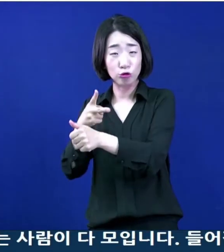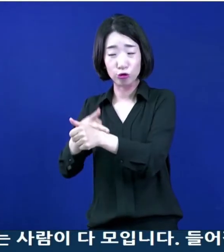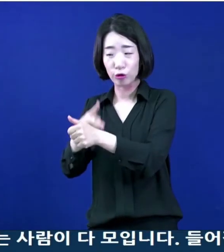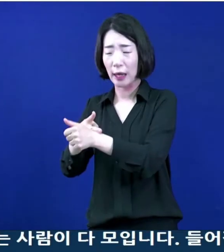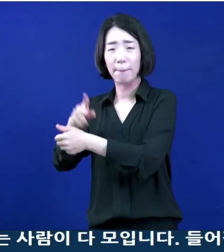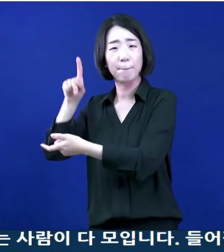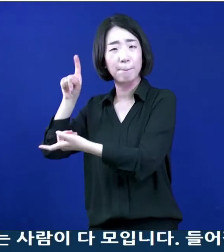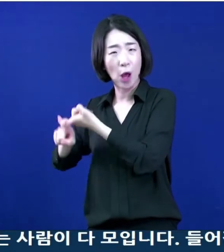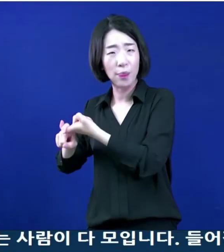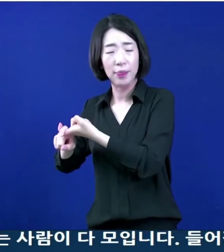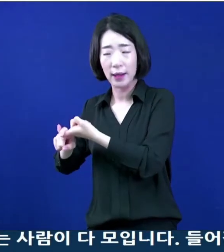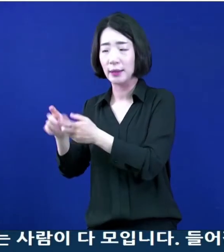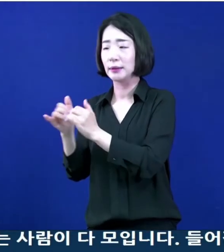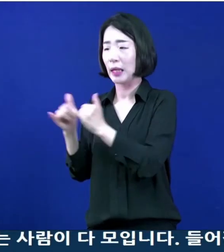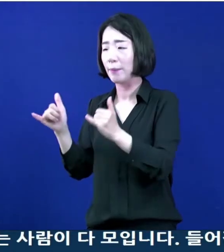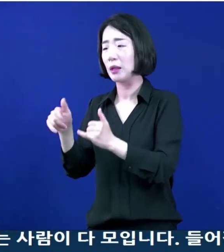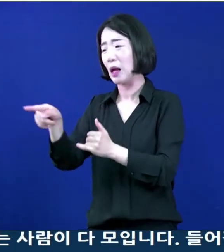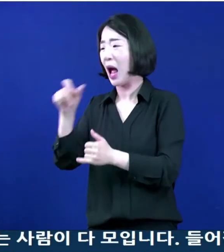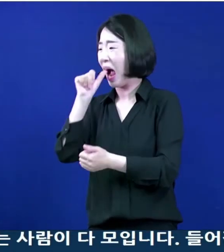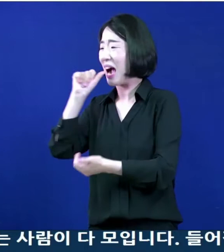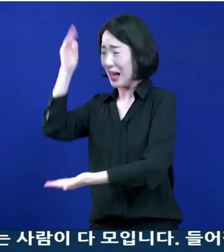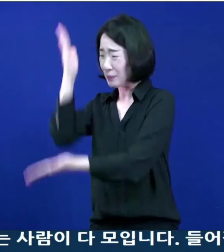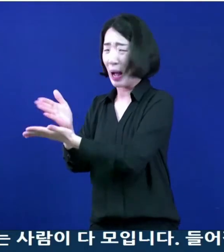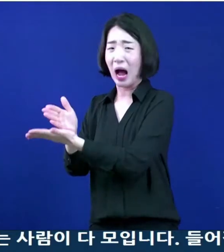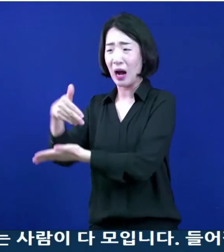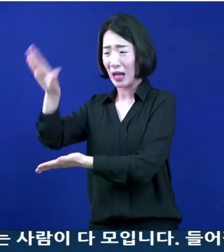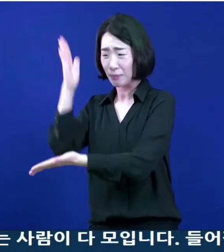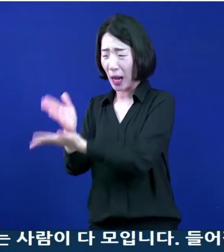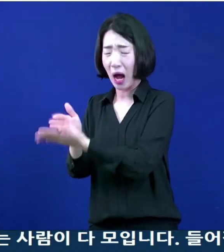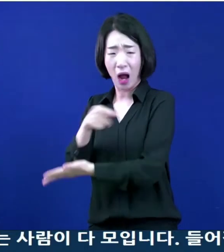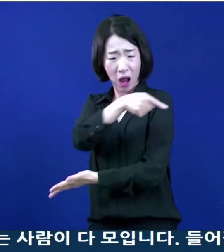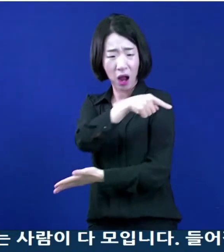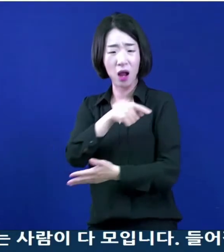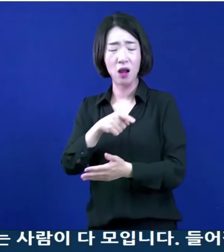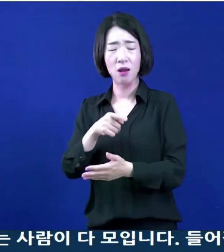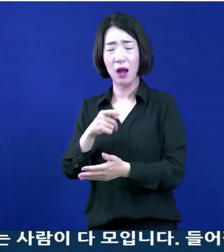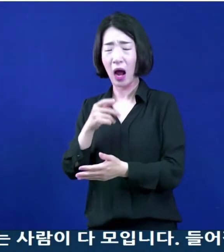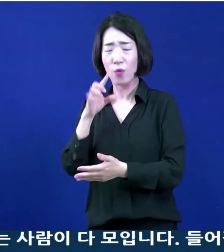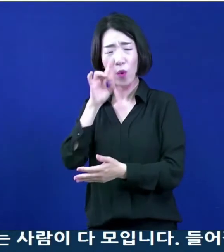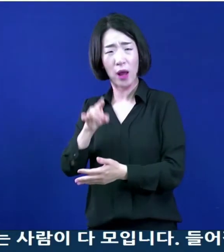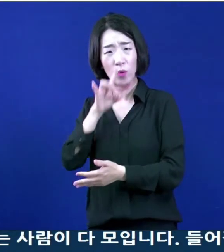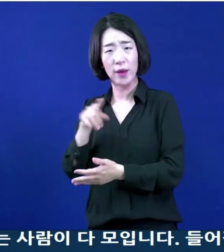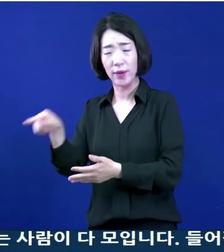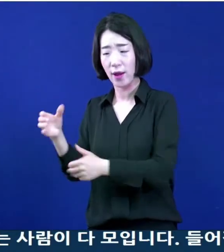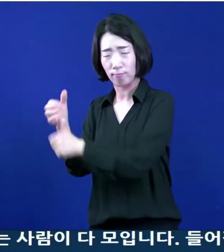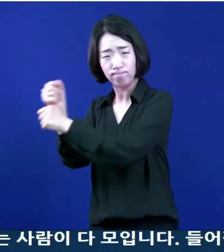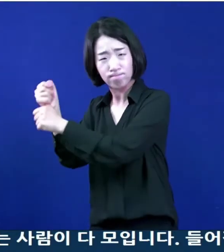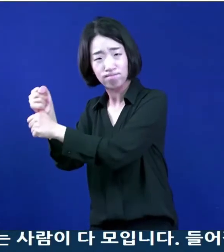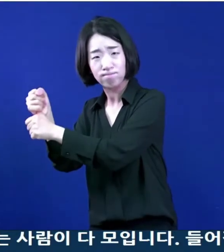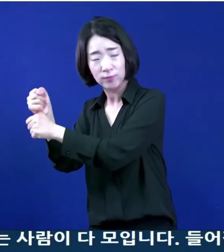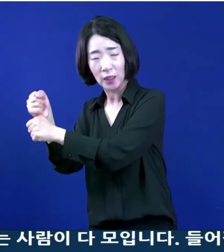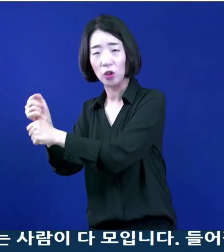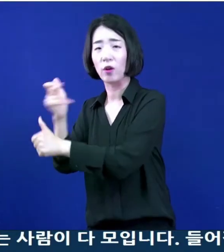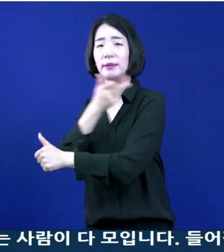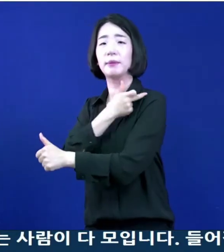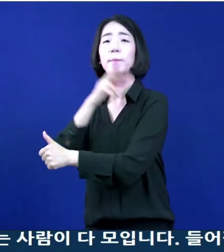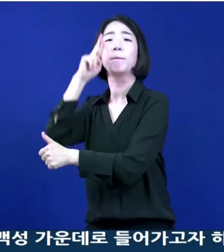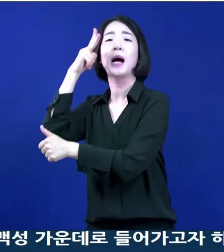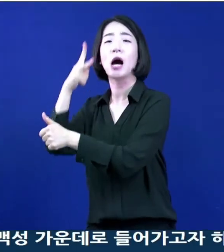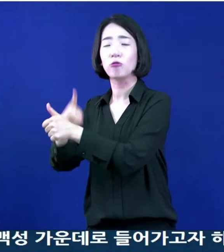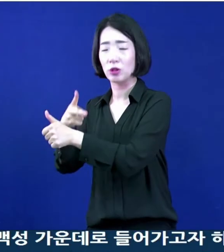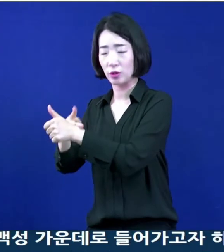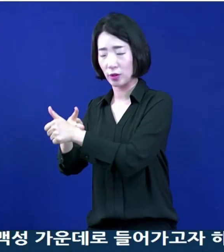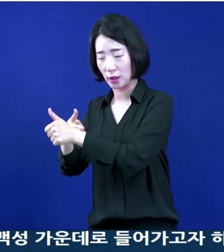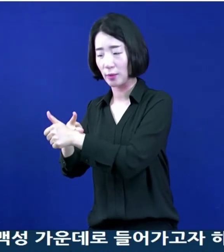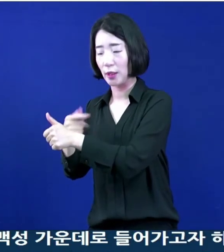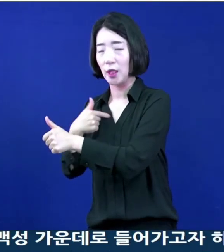이 관원이 절대로 가지 말라고, 거기 갔다는 큰일 난다고, 바울 좀 붙잡으라고. 그래서 제자들이 말려서 바울이